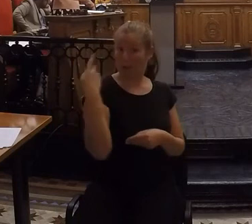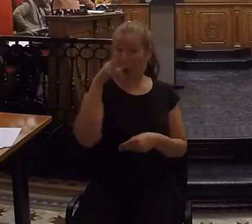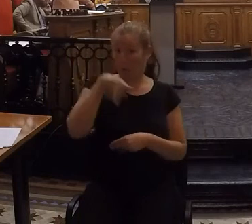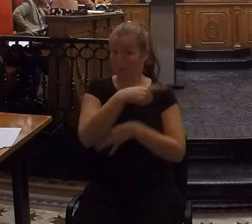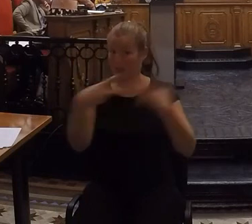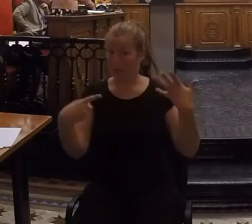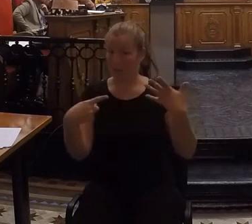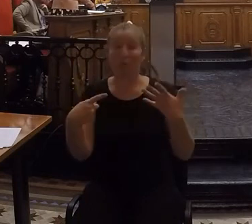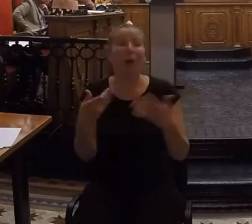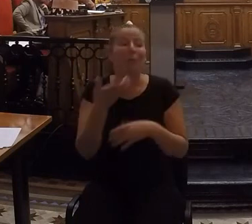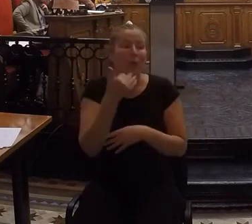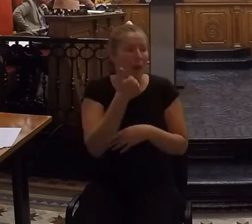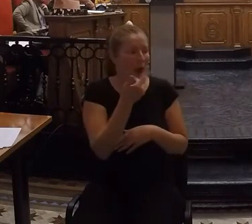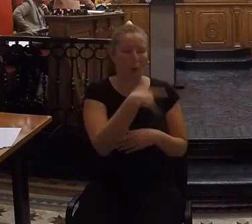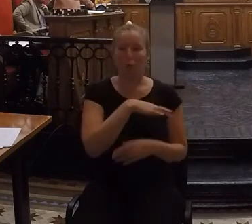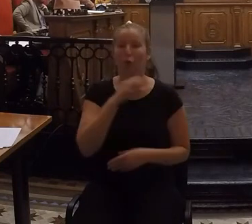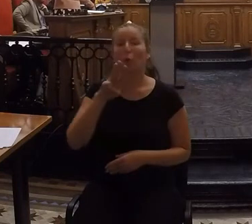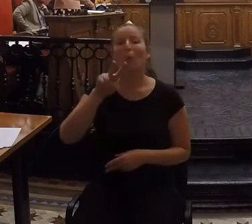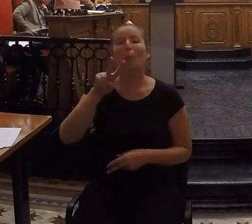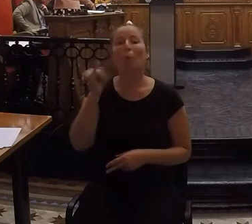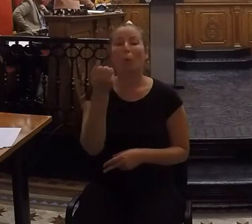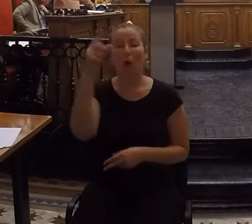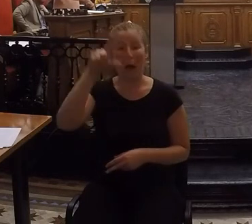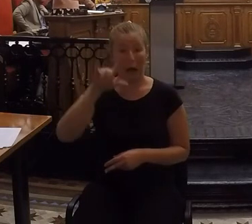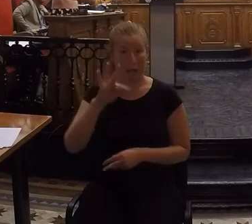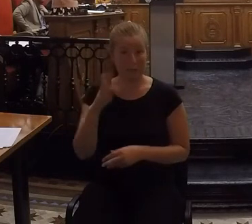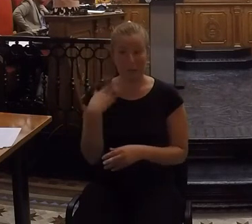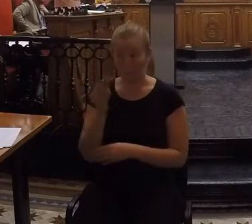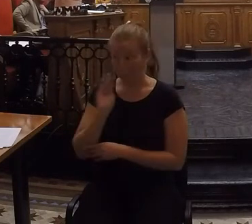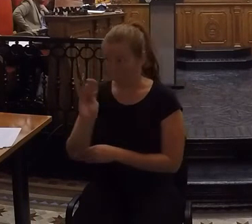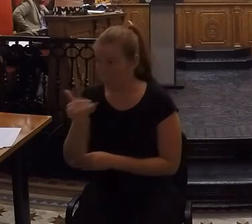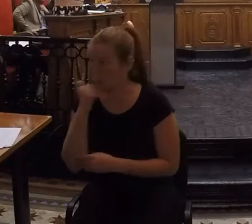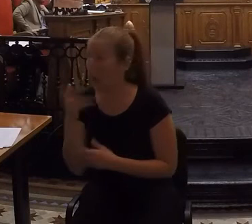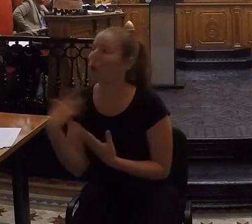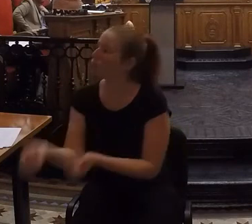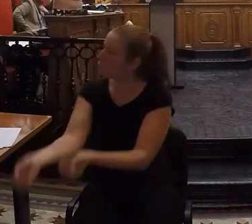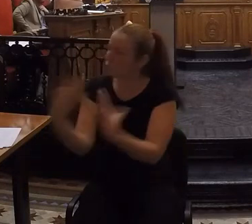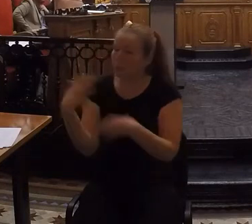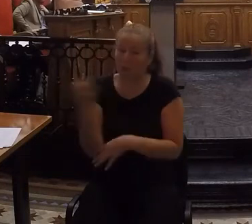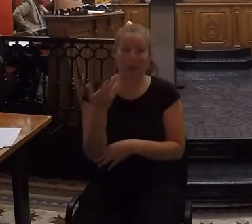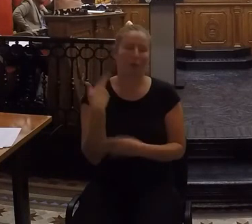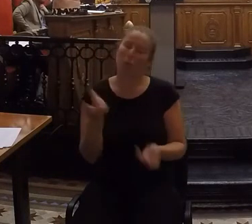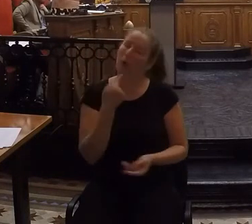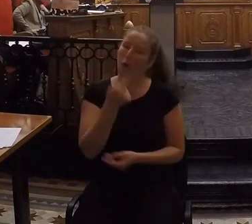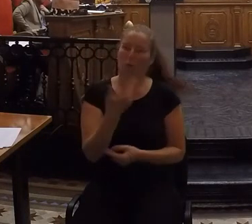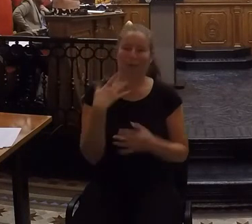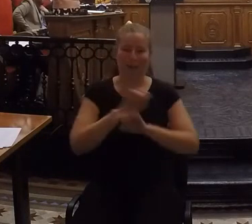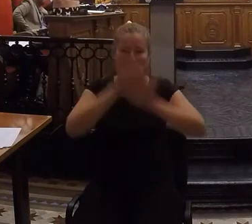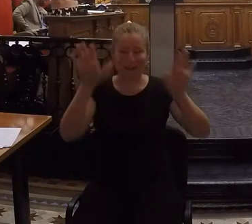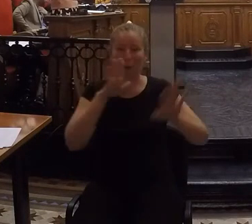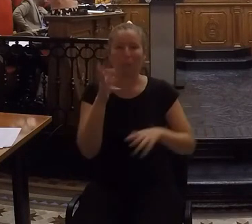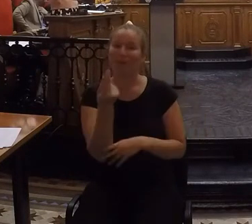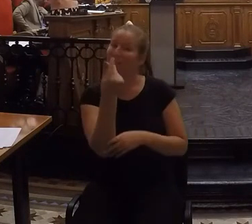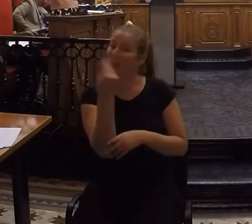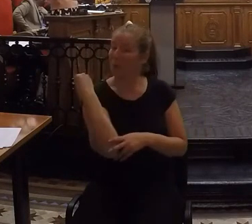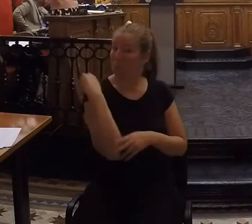señor Pujalte, sabría que tiene que decir las cosas con rigurosidad. Y como está el mismo dinero por si hay que emprender algún